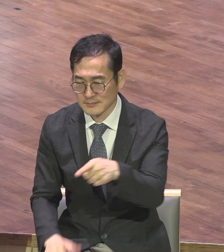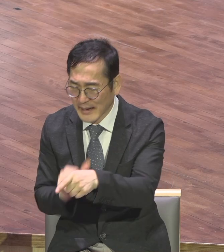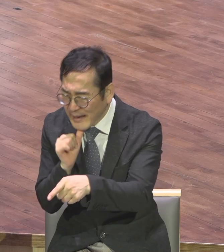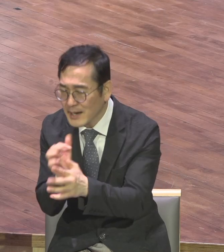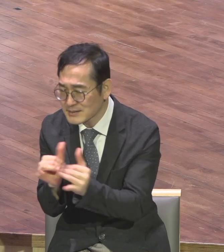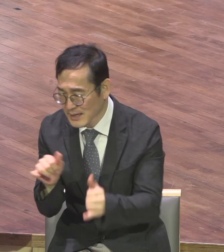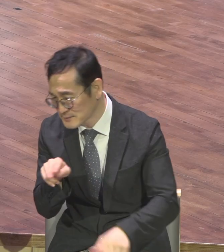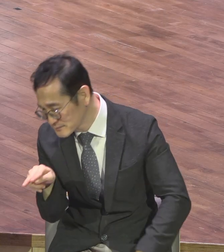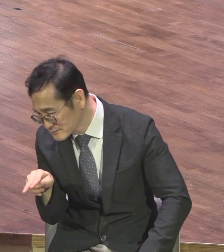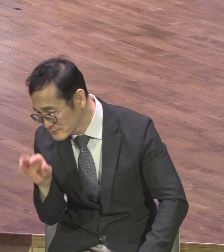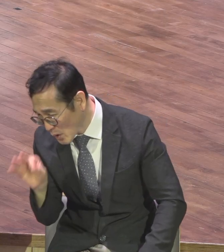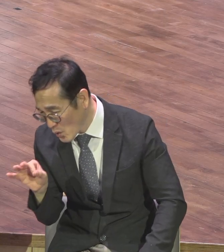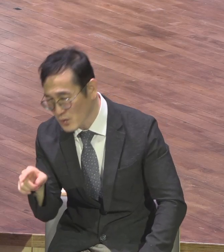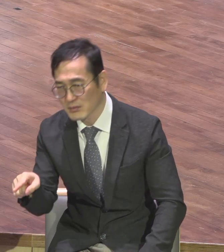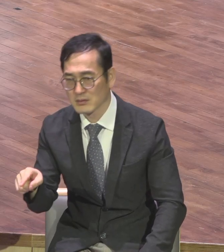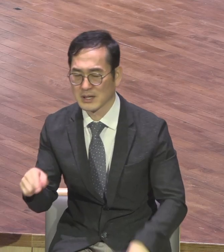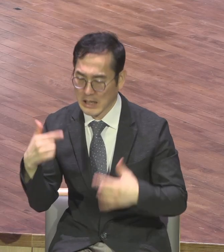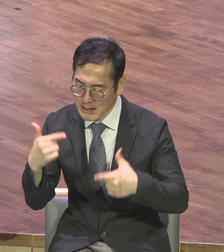가난하고 실패하고